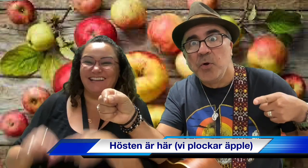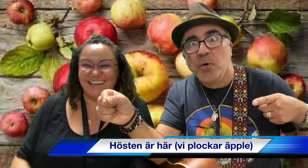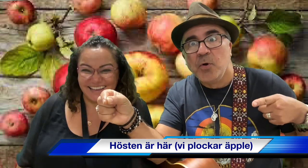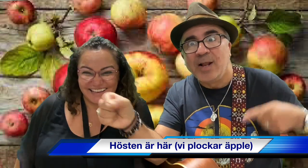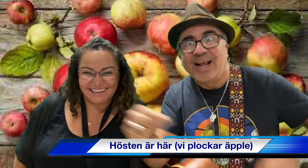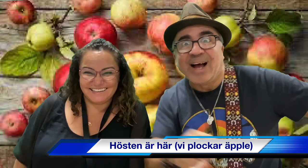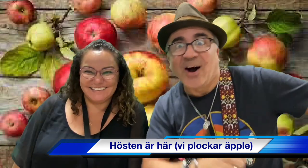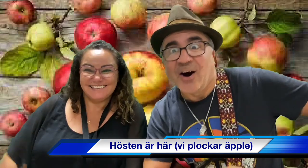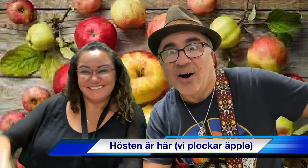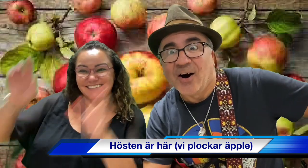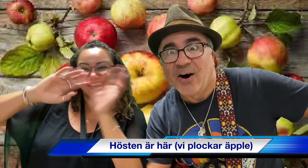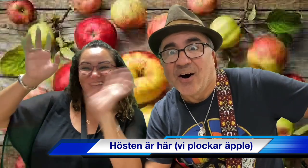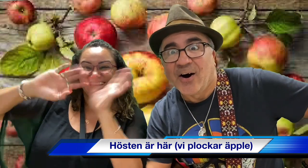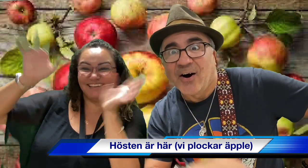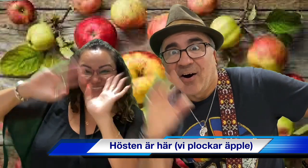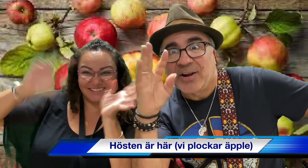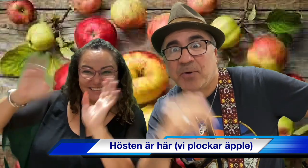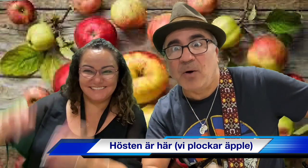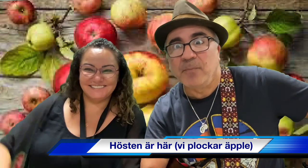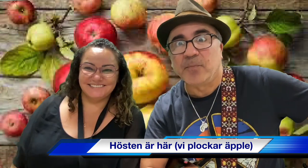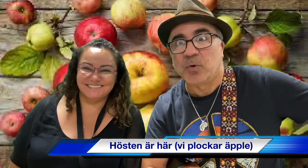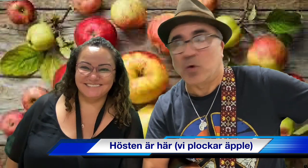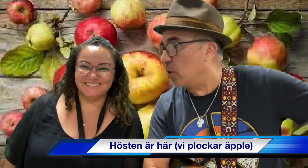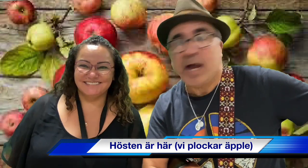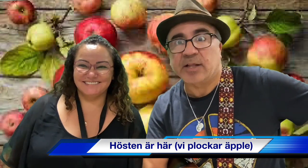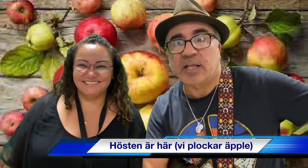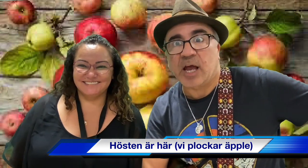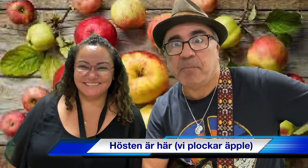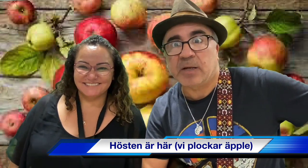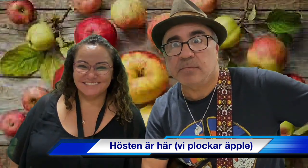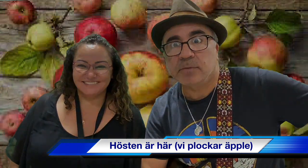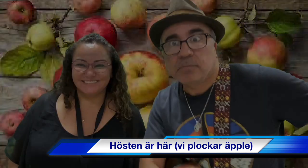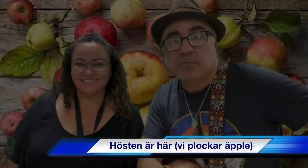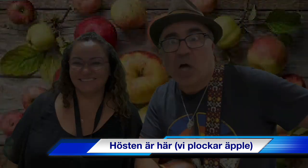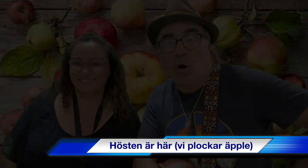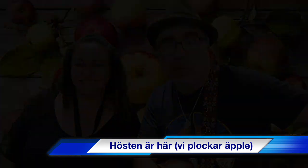gud. Hej då. Ha det bra. Nu får jag äta lite äpple. Ciao.